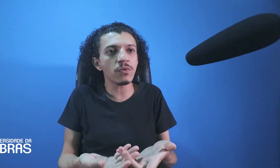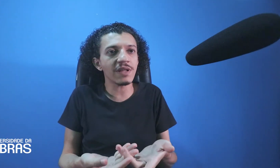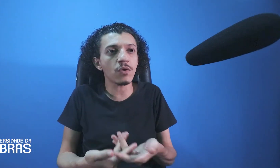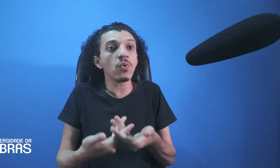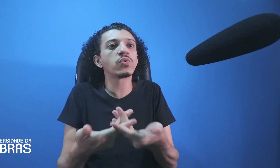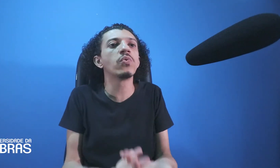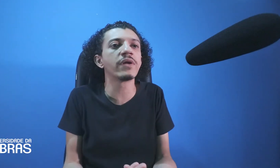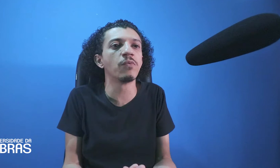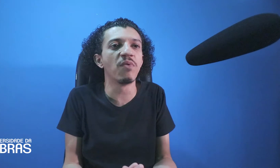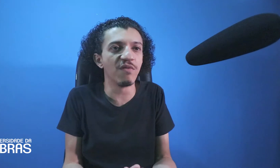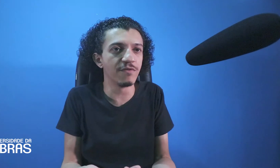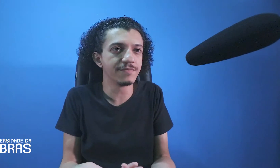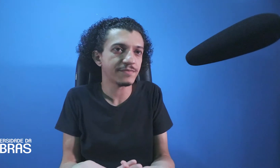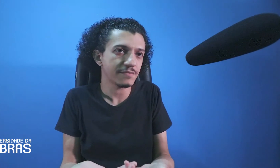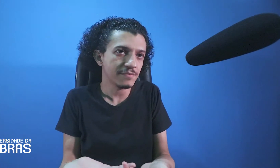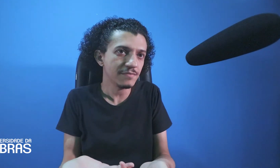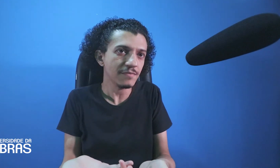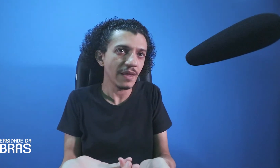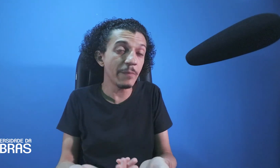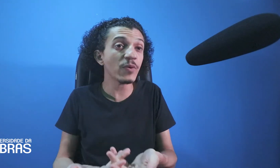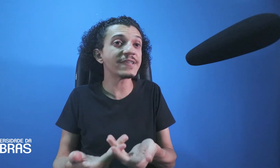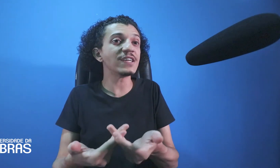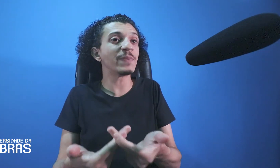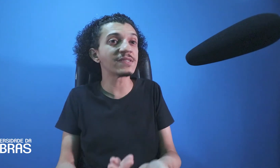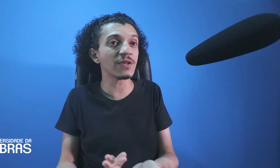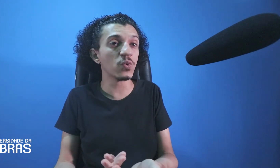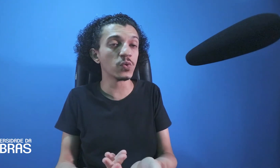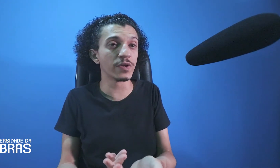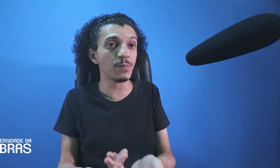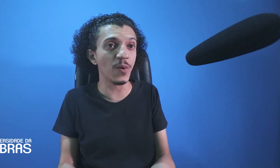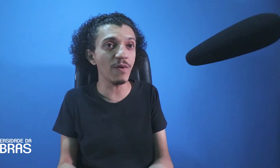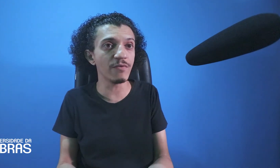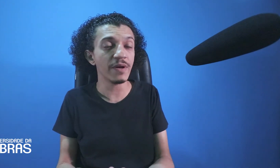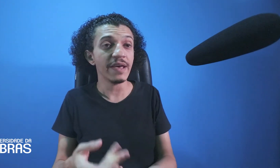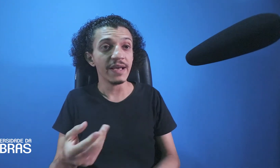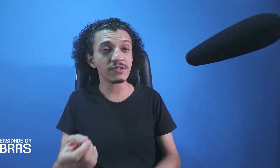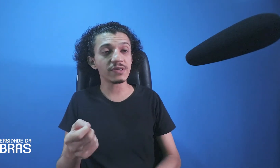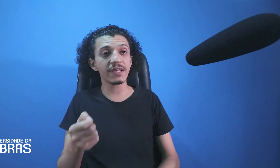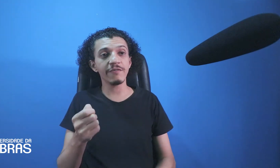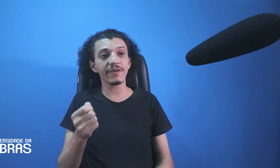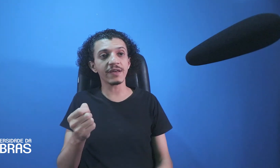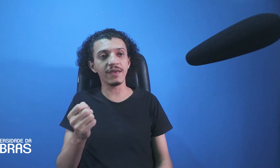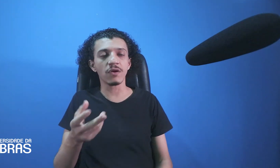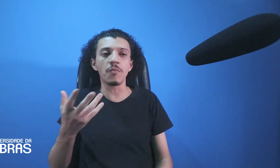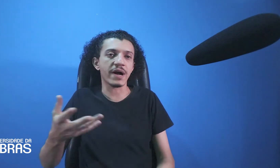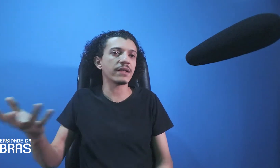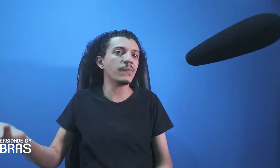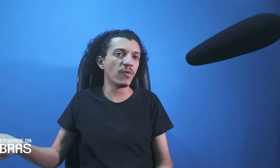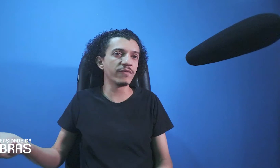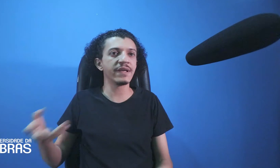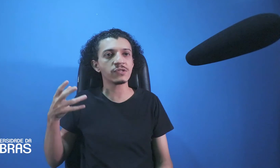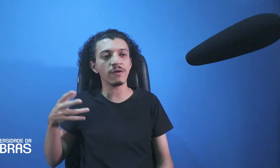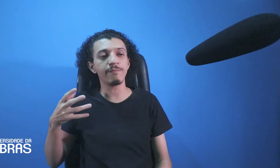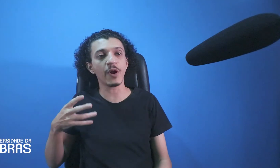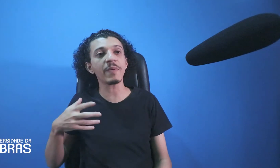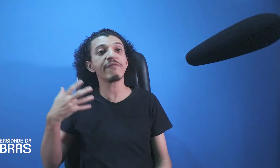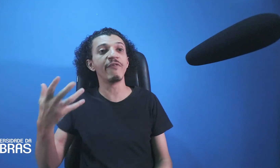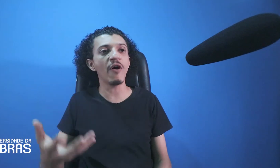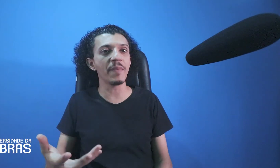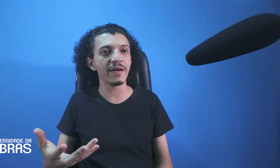da cultura do povo. E por ser expressão da cultura do povo, isso significa que, como cada povo tem a sua própria forma